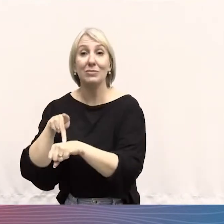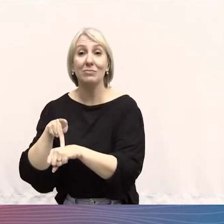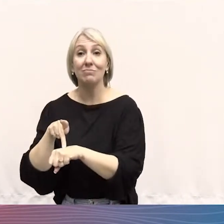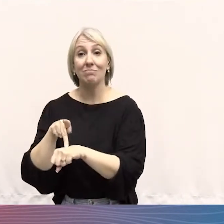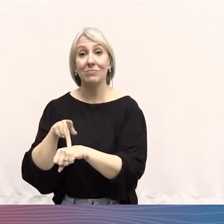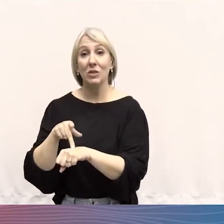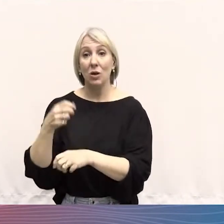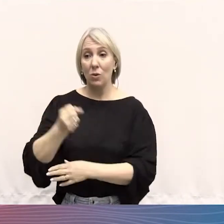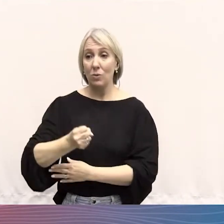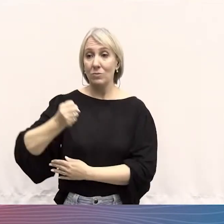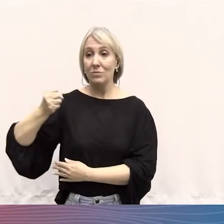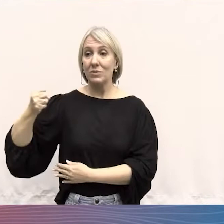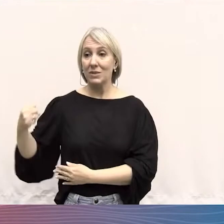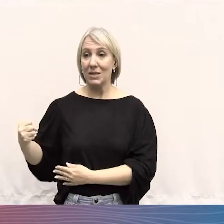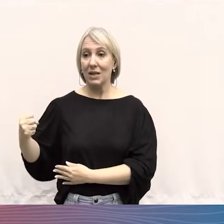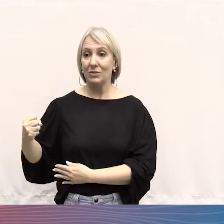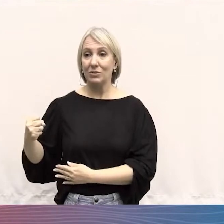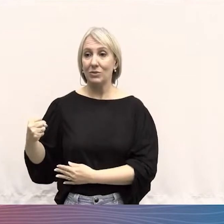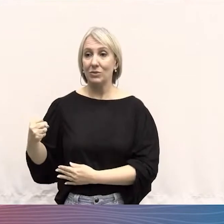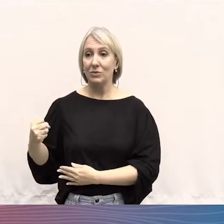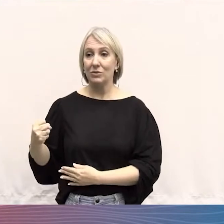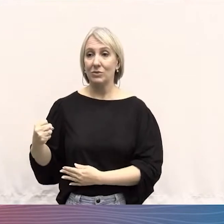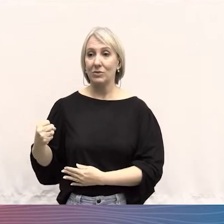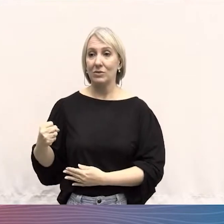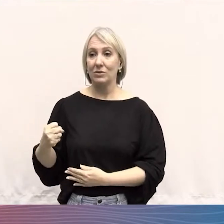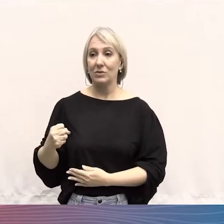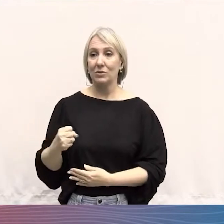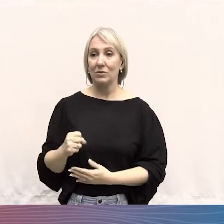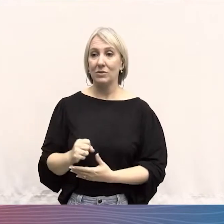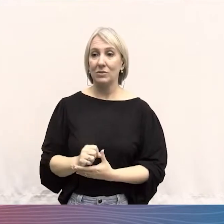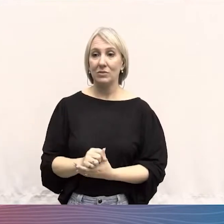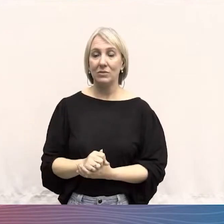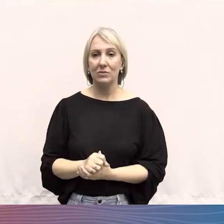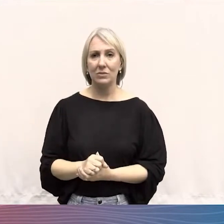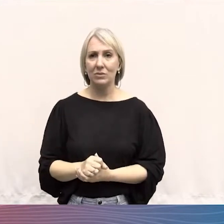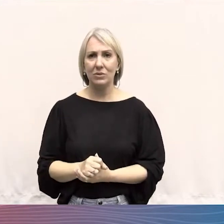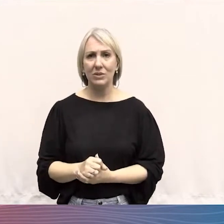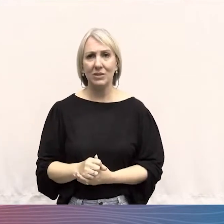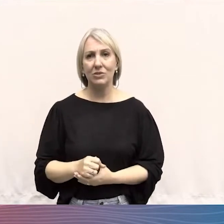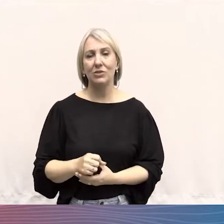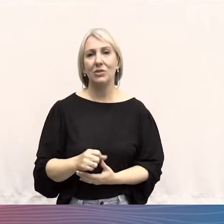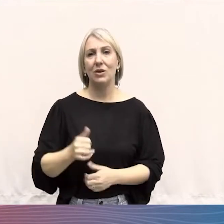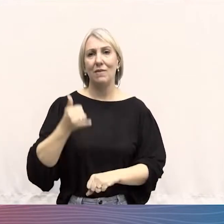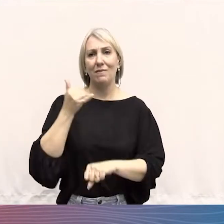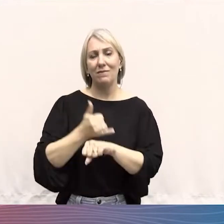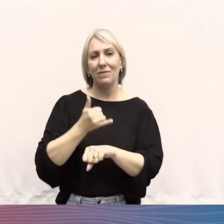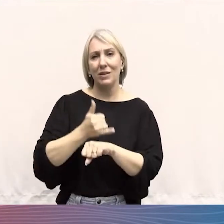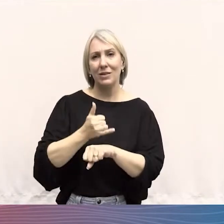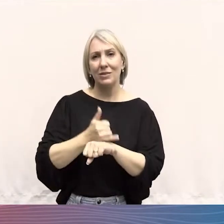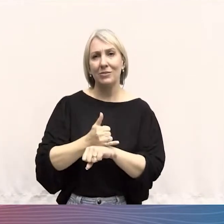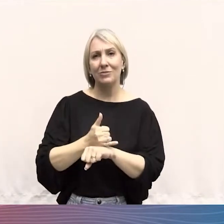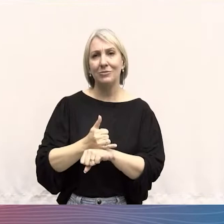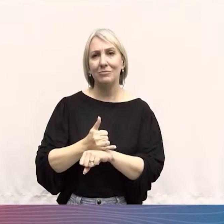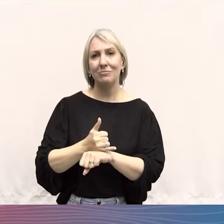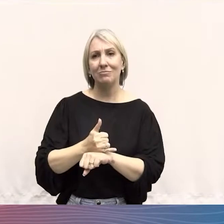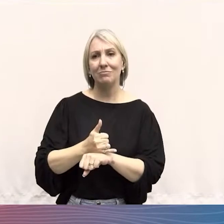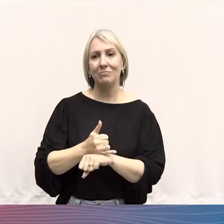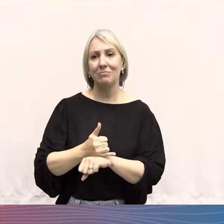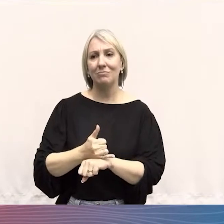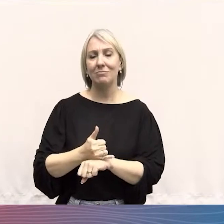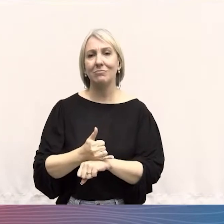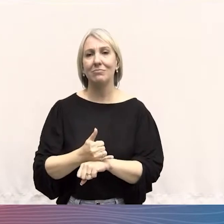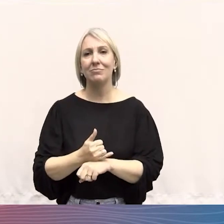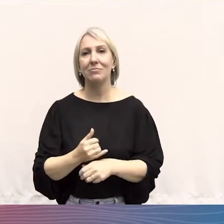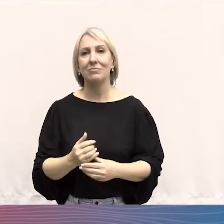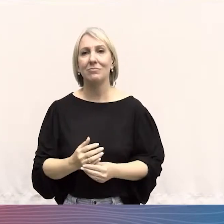ferro. É o mesmo, é a mesma frase, mesma promessa, que há de reger as nações,